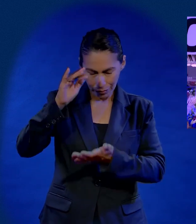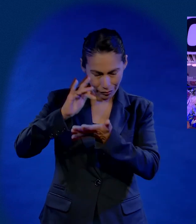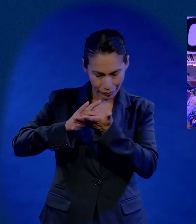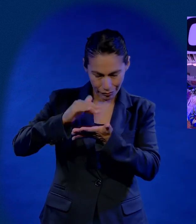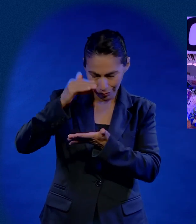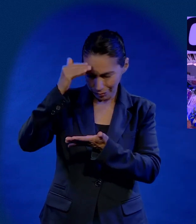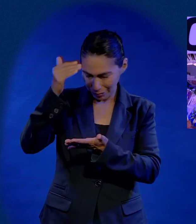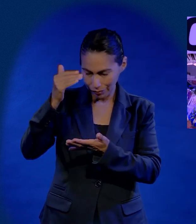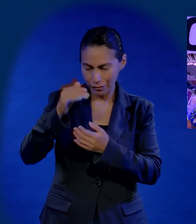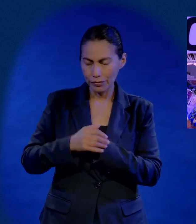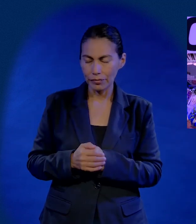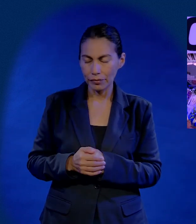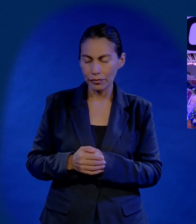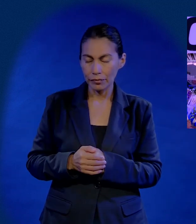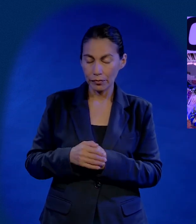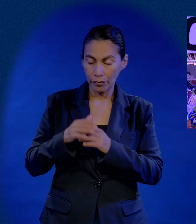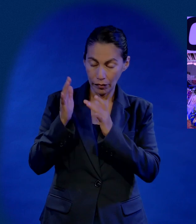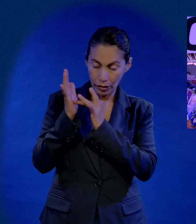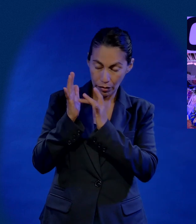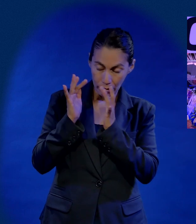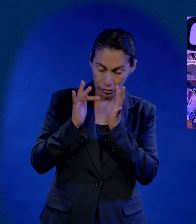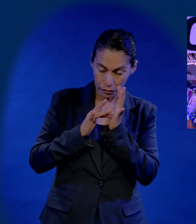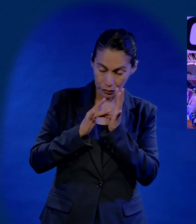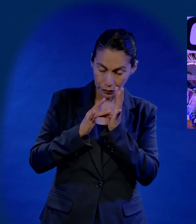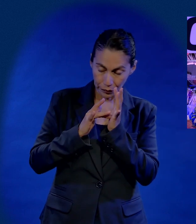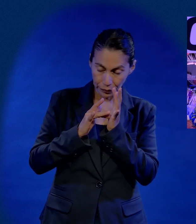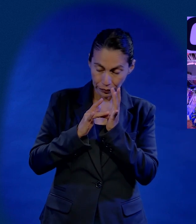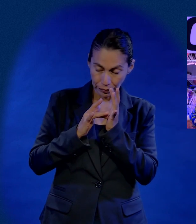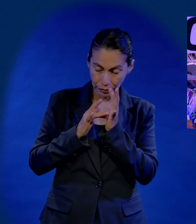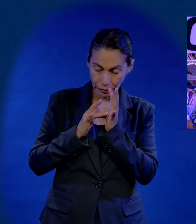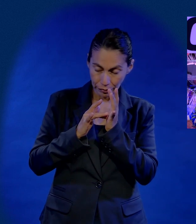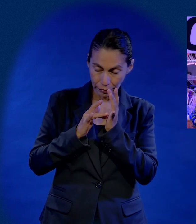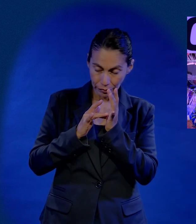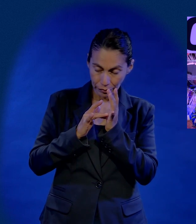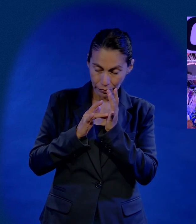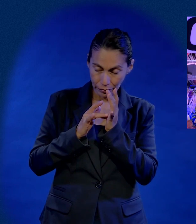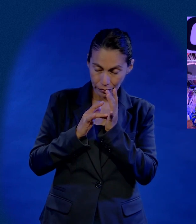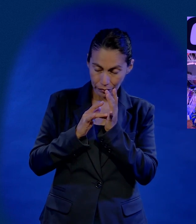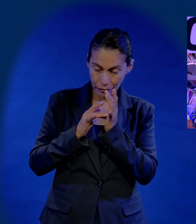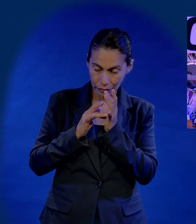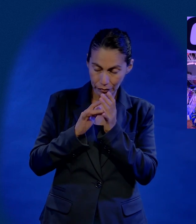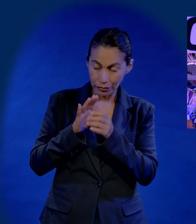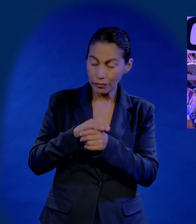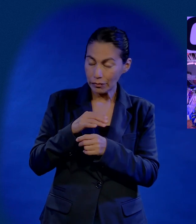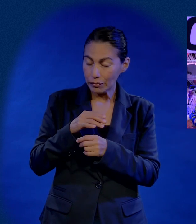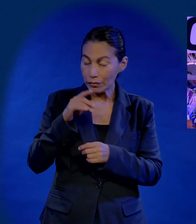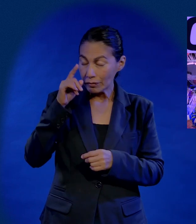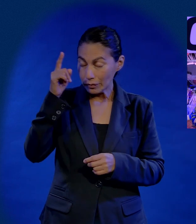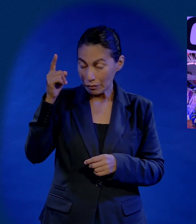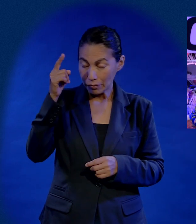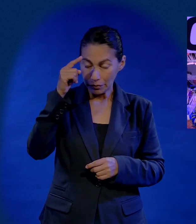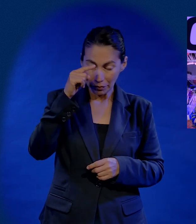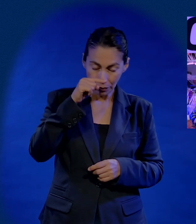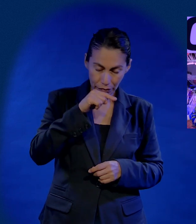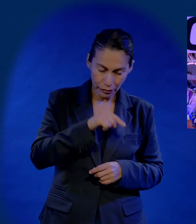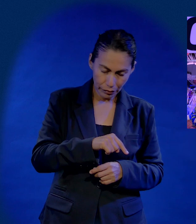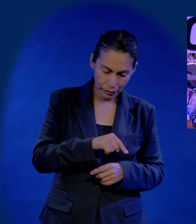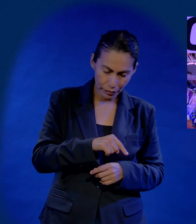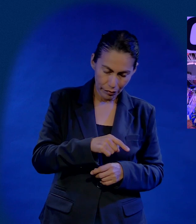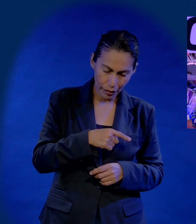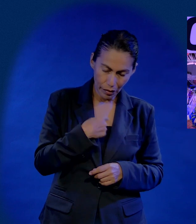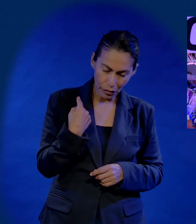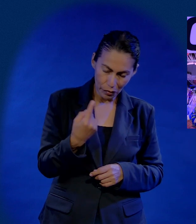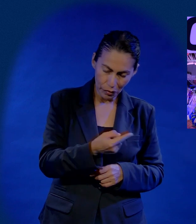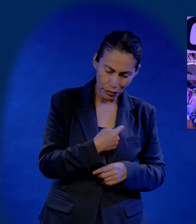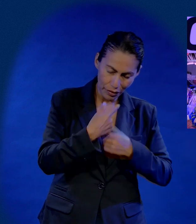Oremos. Señor. Señor. Muchas gracias. Muchas gracias. Por Jesús. Por Jesús.